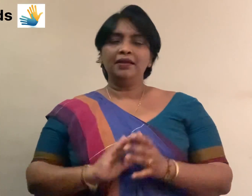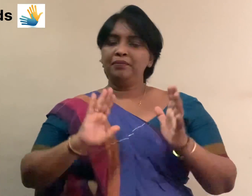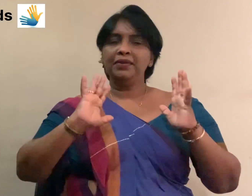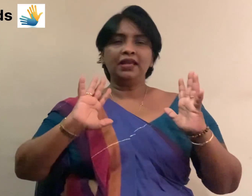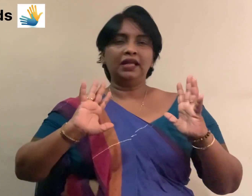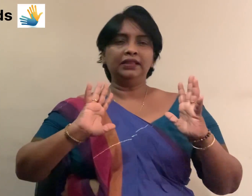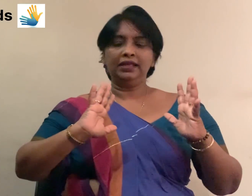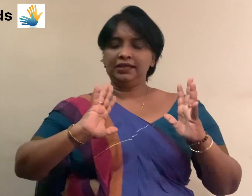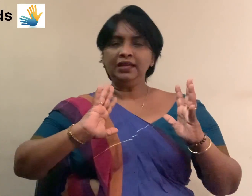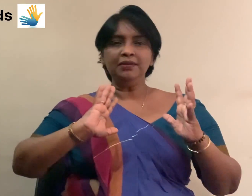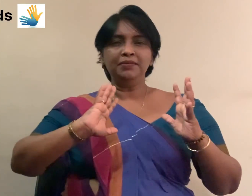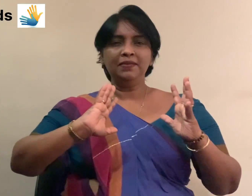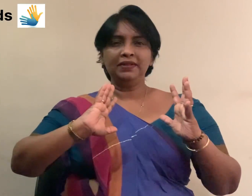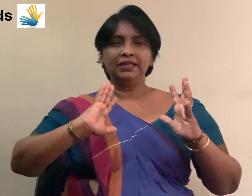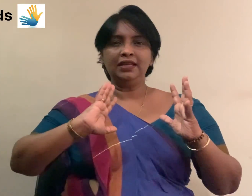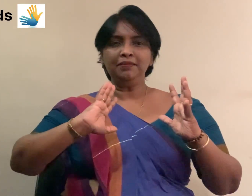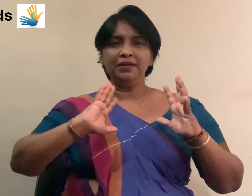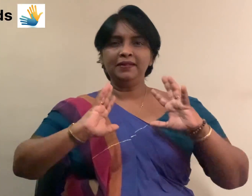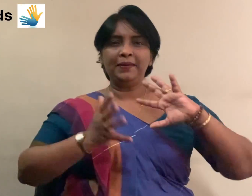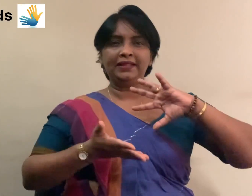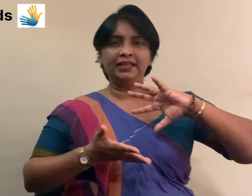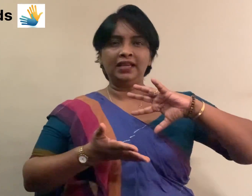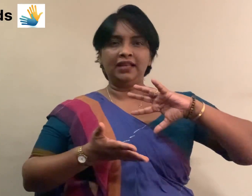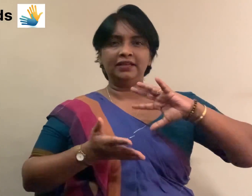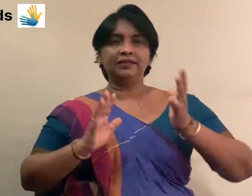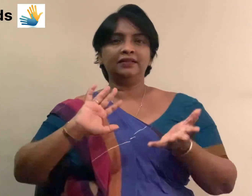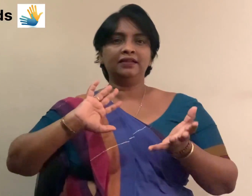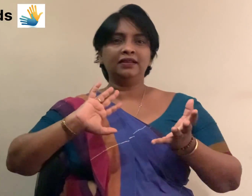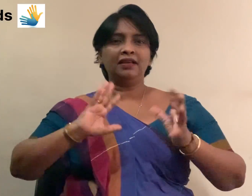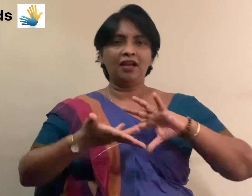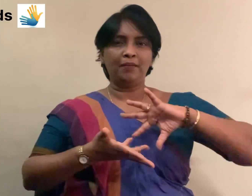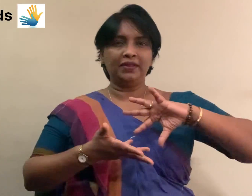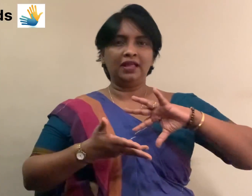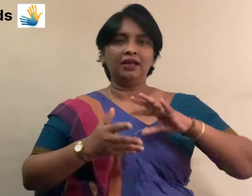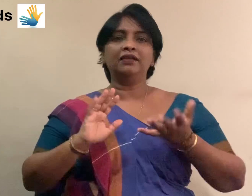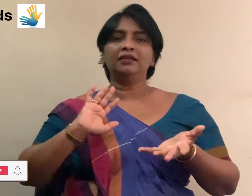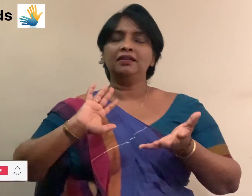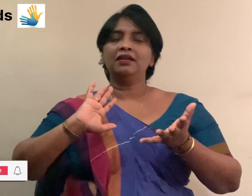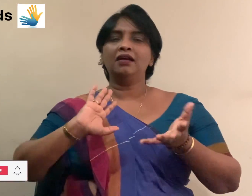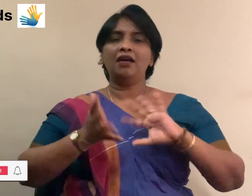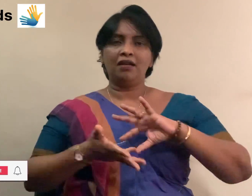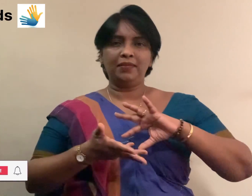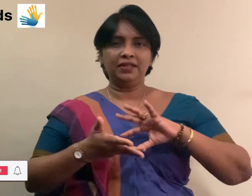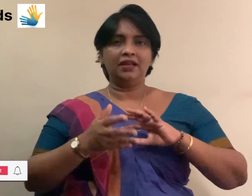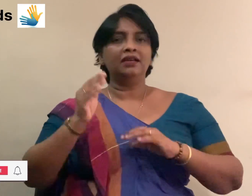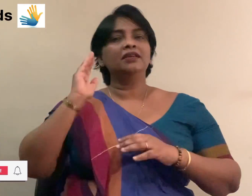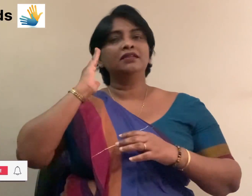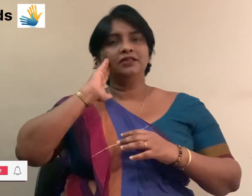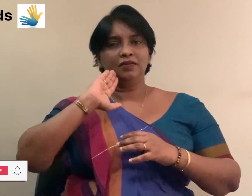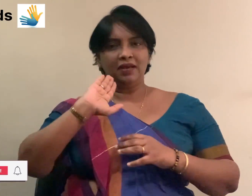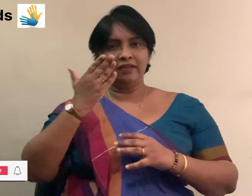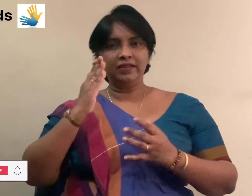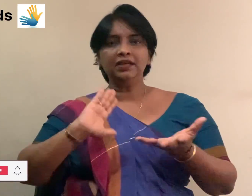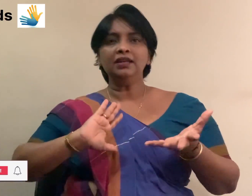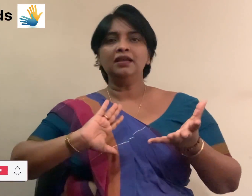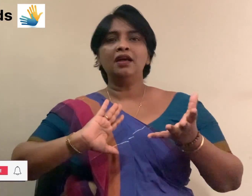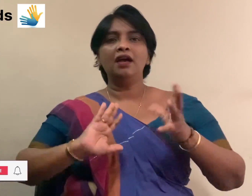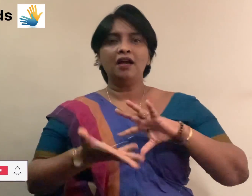මේ අත් දෙක මෙහෙම තියලා මේ දෙපැත්තට ගන්න. ආපදා. ආපදා. ස්වභාවික